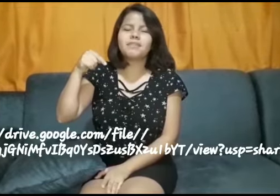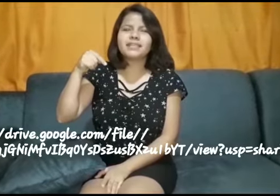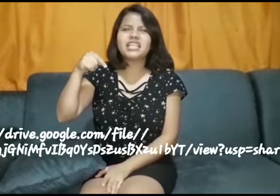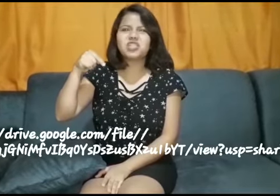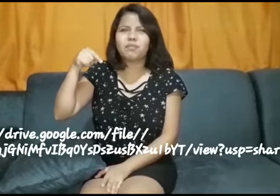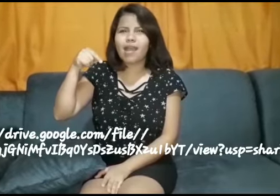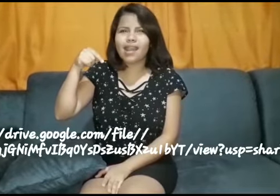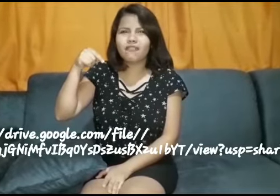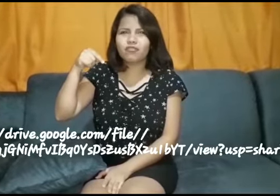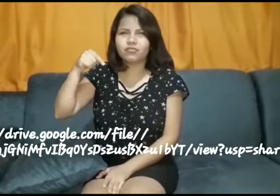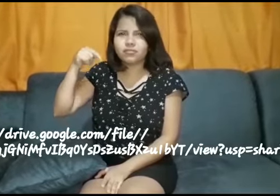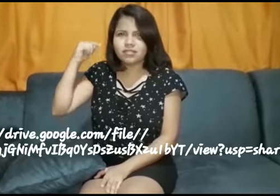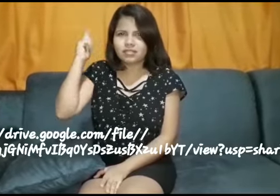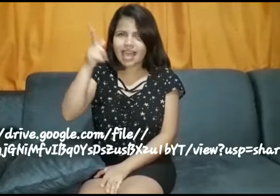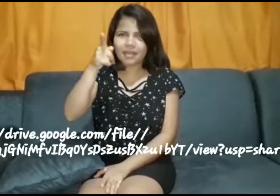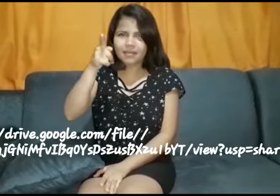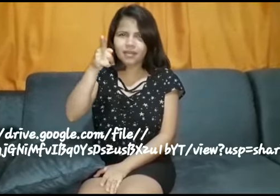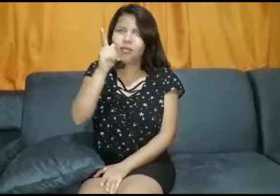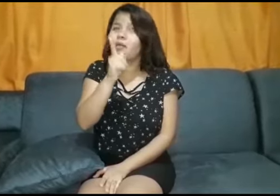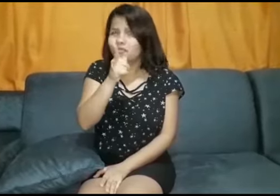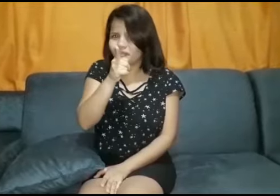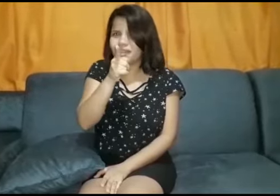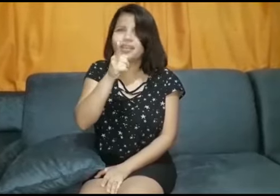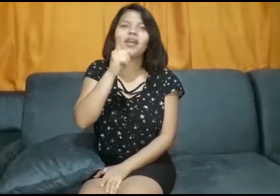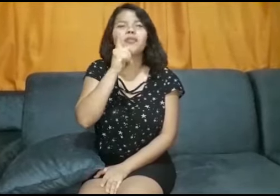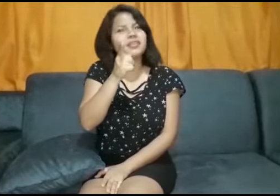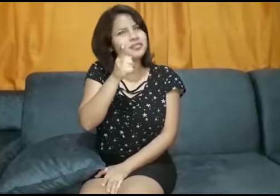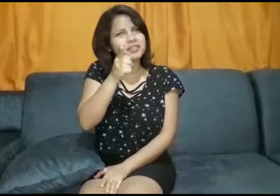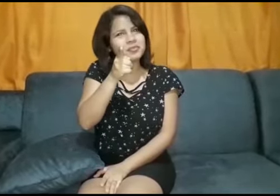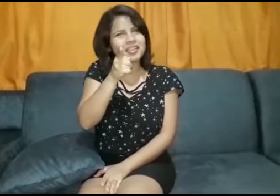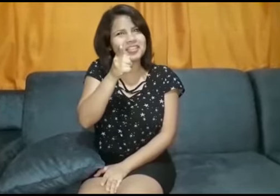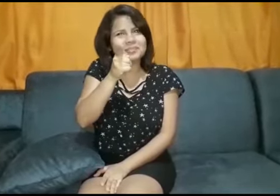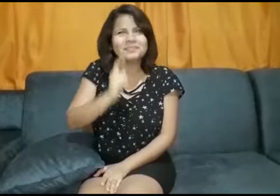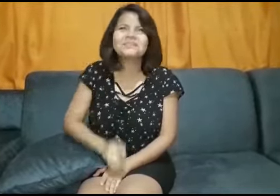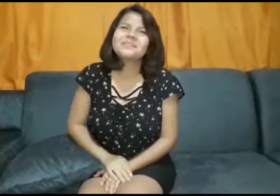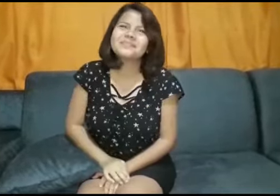e pegue esse presente maravilhoso. Saiba como foi o início da sua origem.